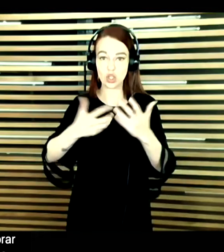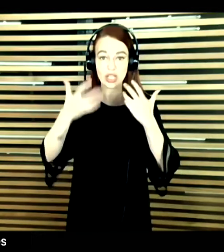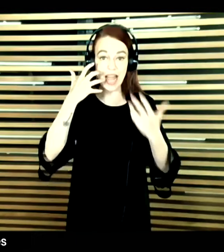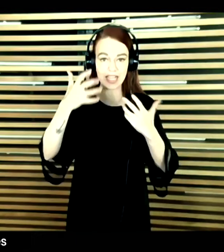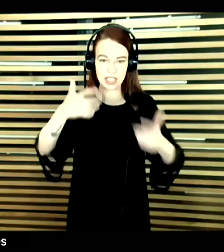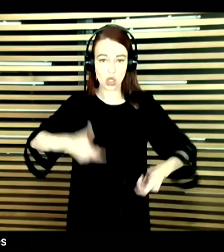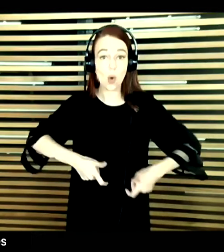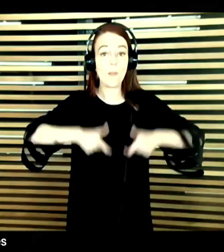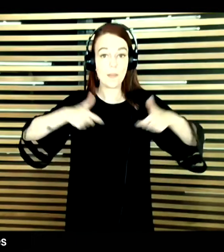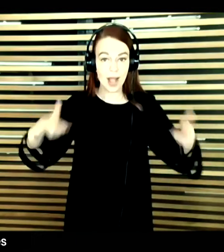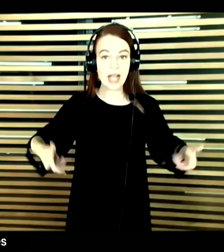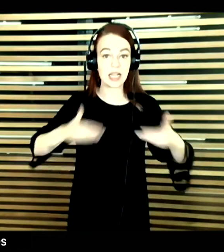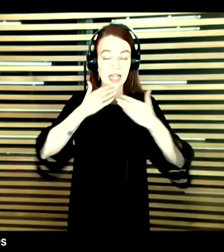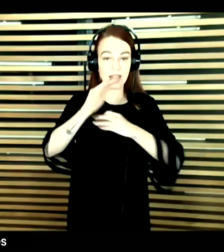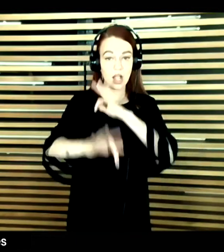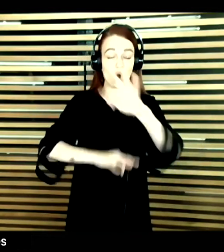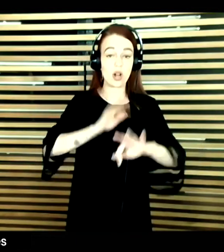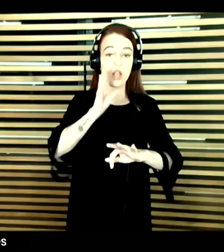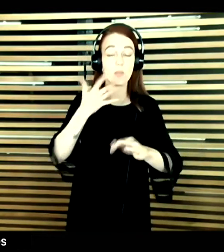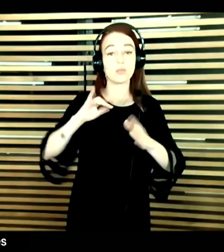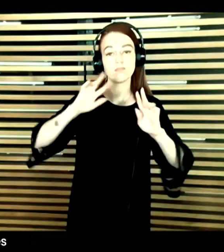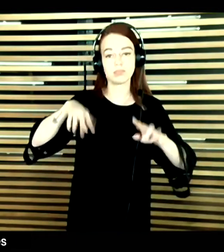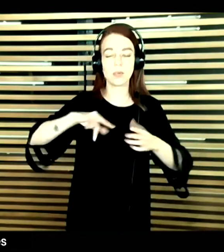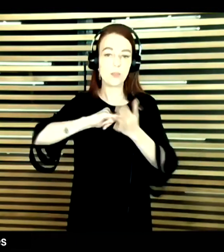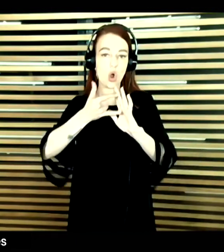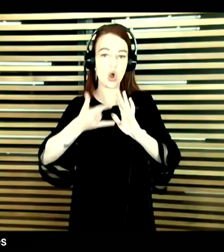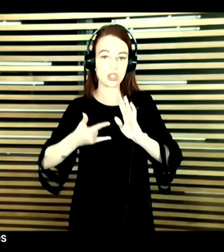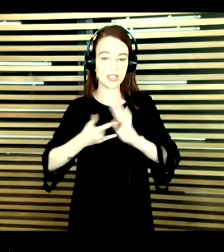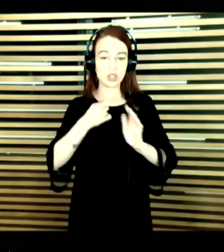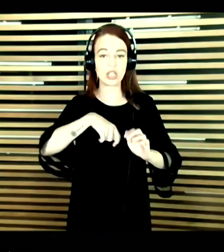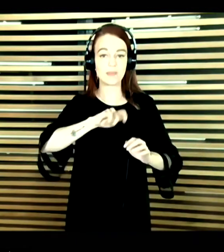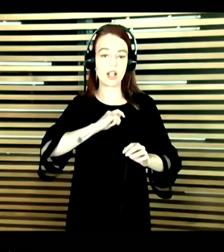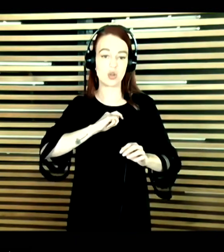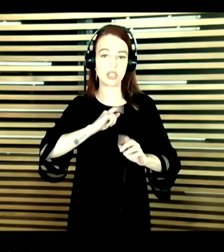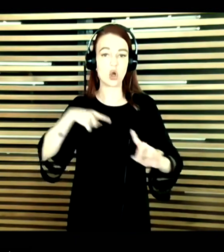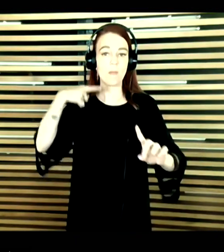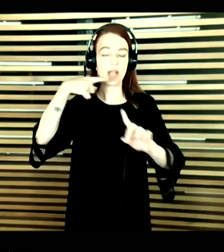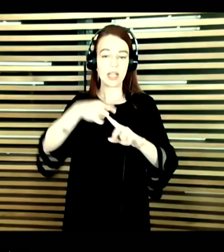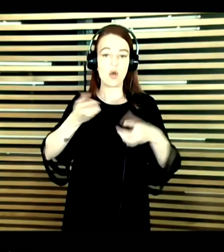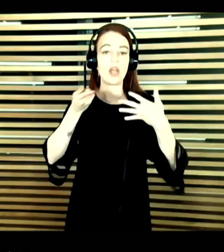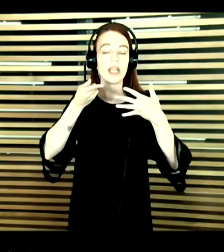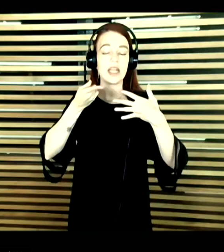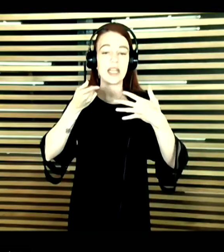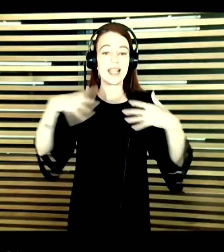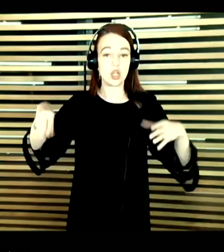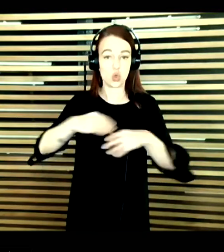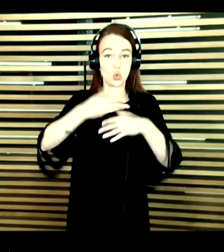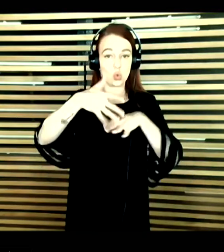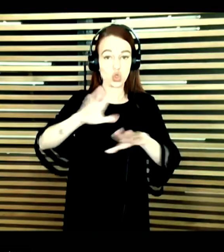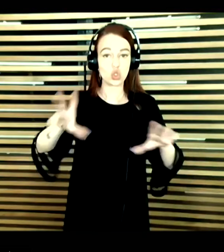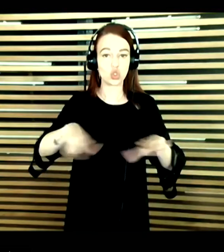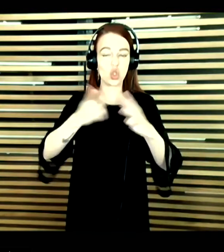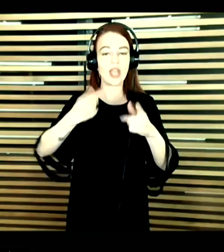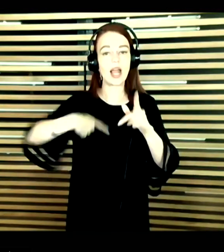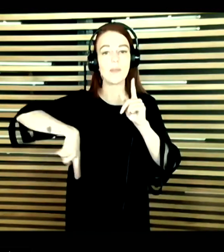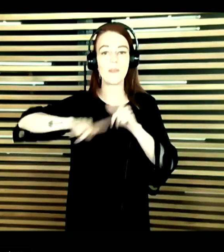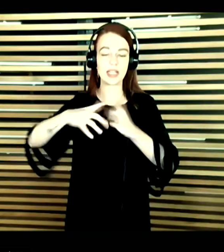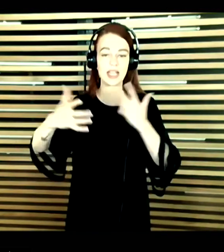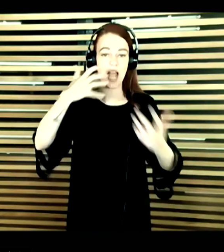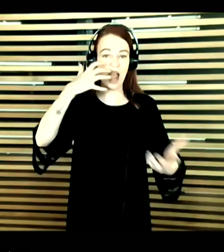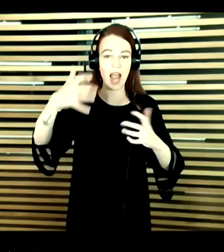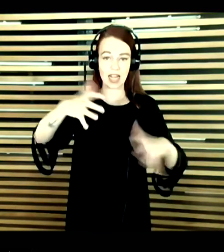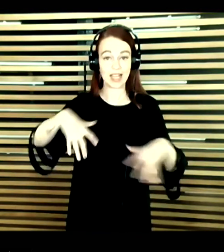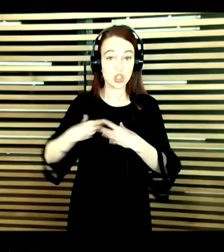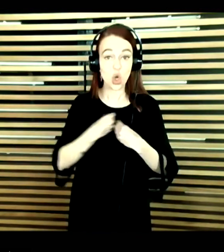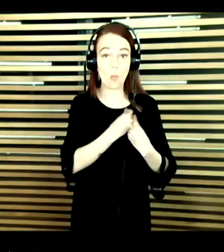españoles orientados a la inclusión y a las artes, a la inclusión social y a las artes comunitarias, facilitando un cambio en